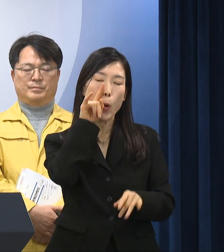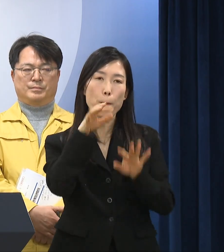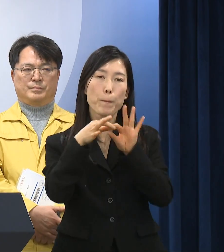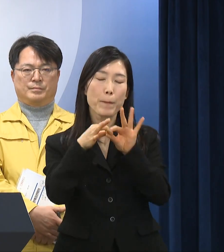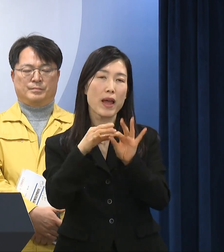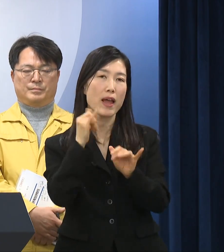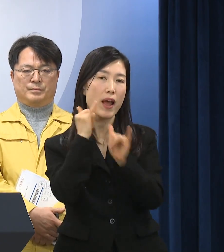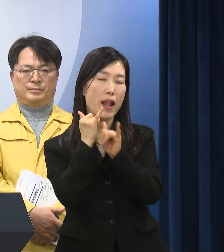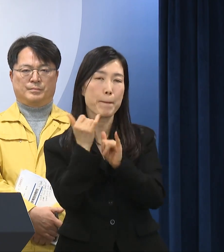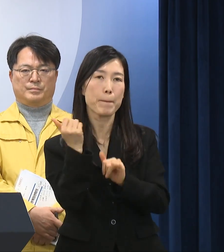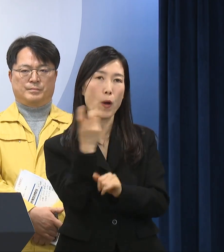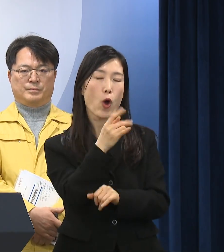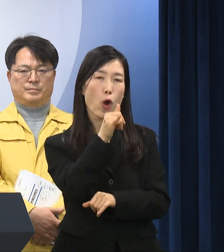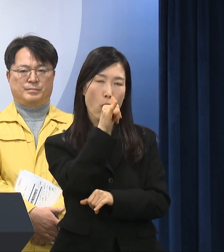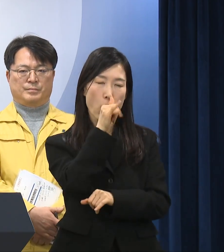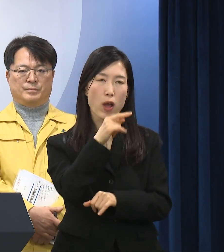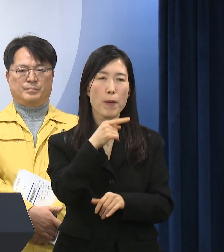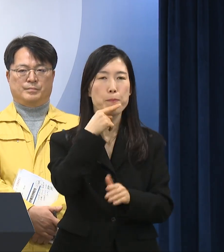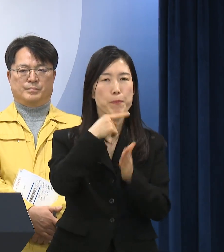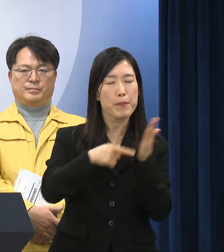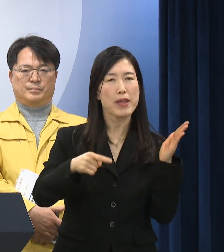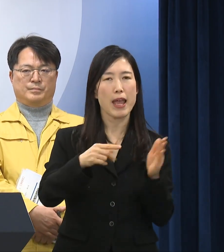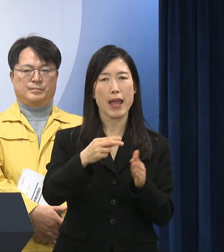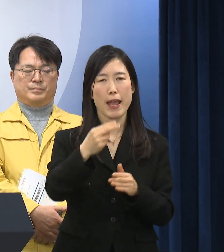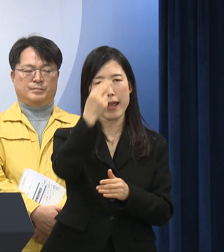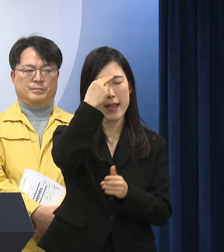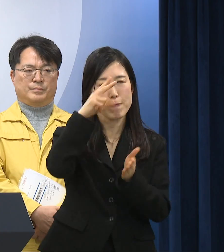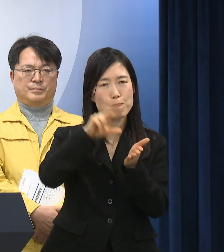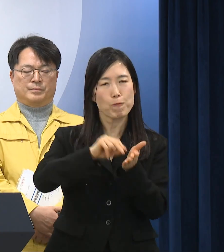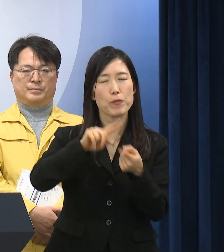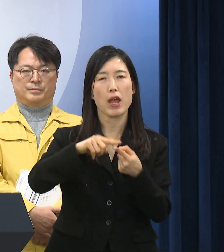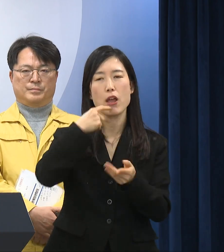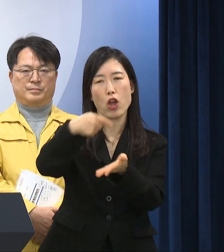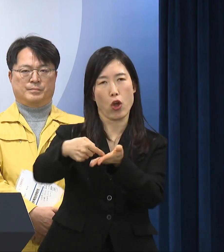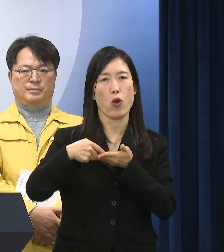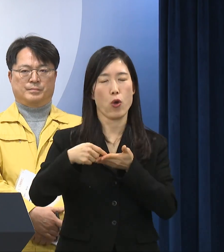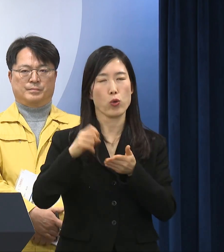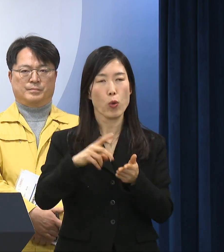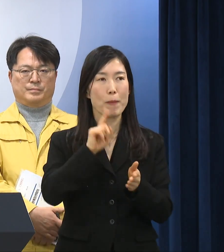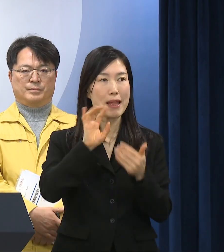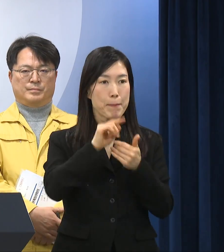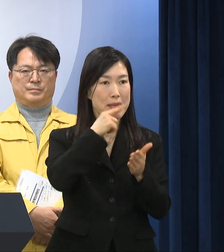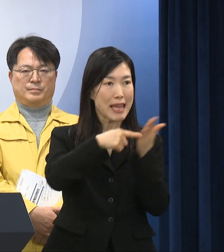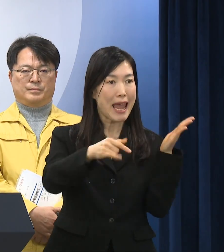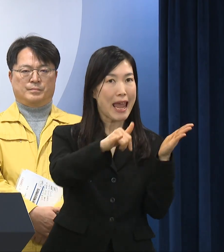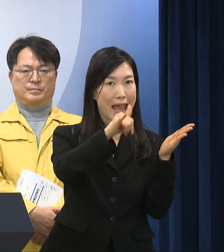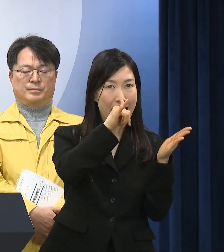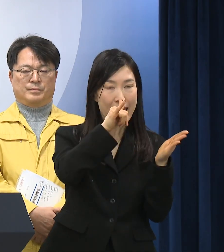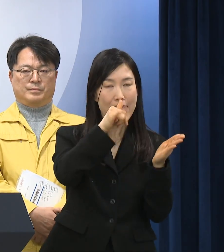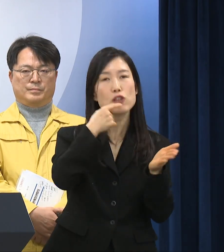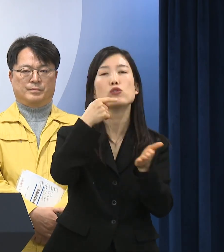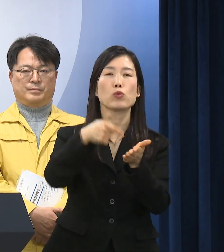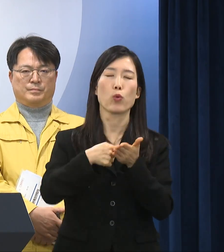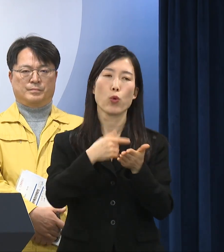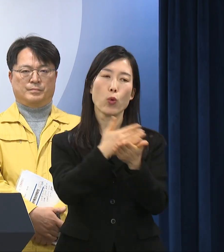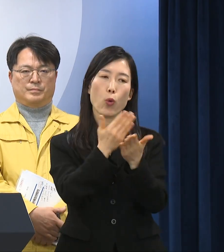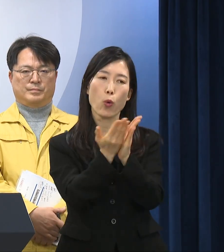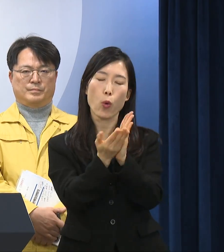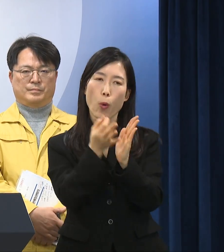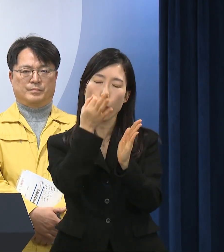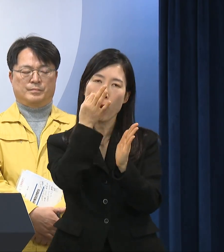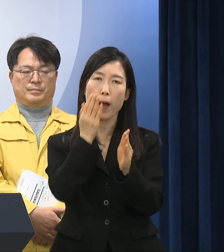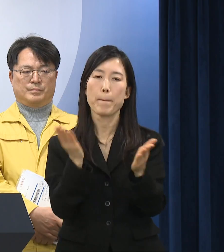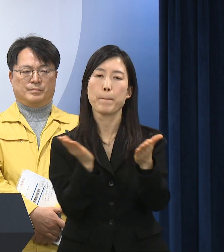통하여 피해 애로 접수 안내를 하고 그리고 관련된 피해 상황 현황을 파악한 이후에 피해 및 애로 유형별로